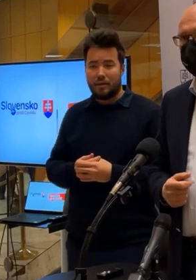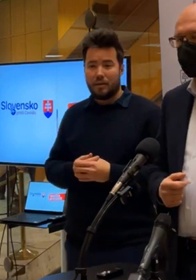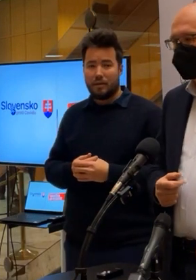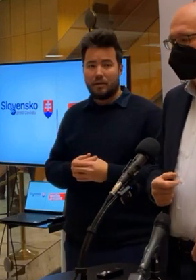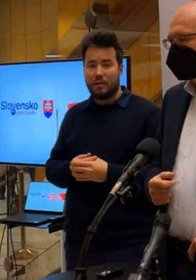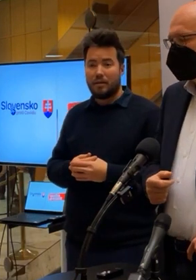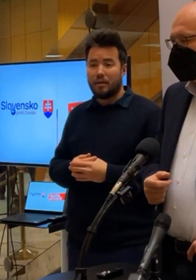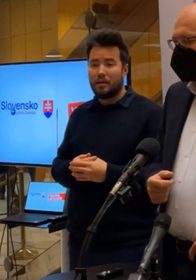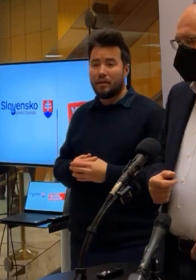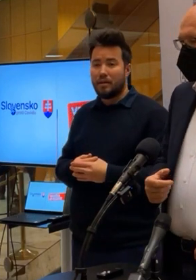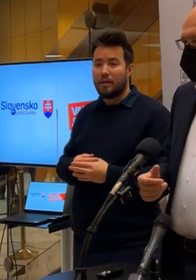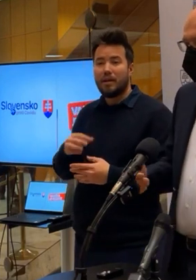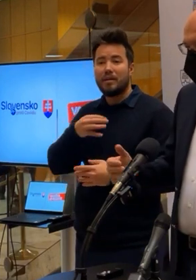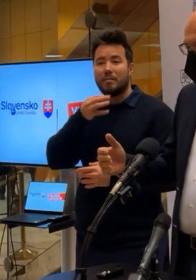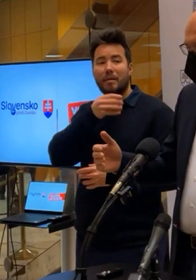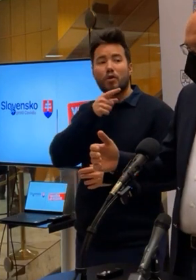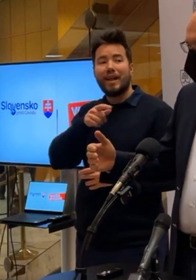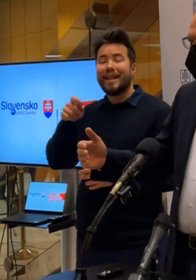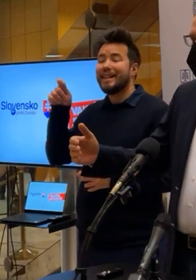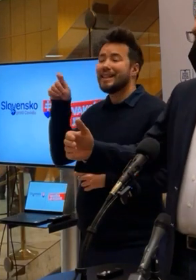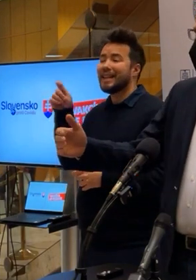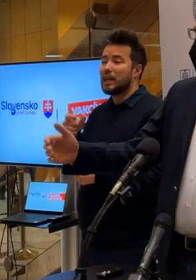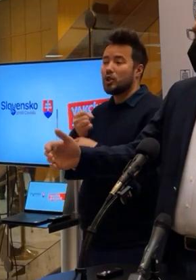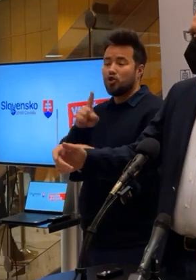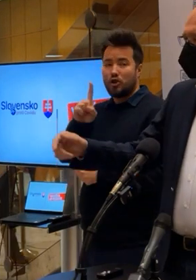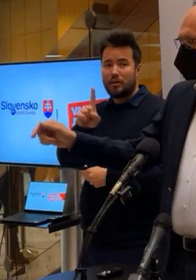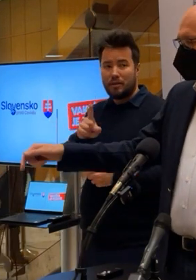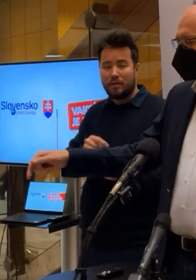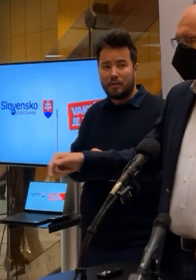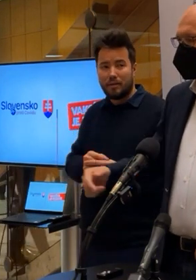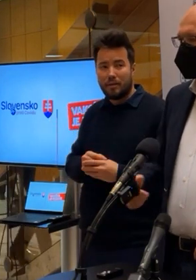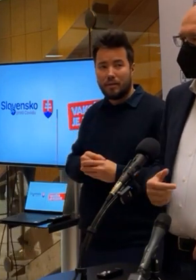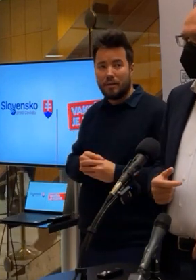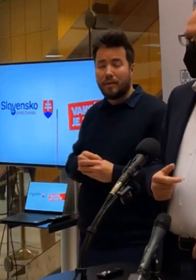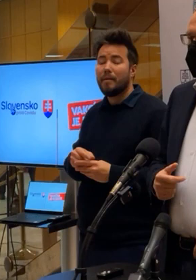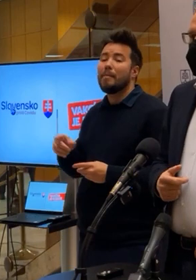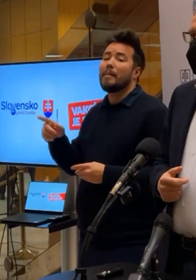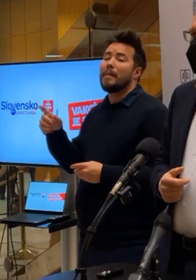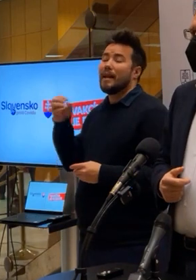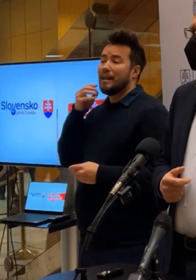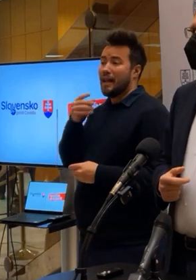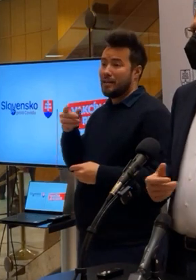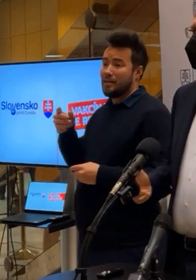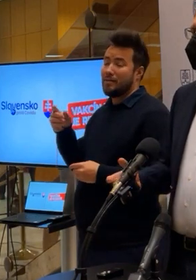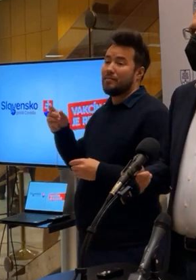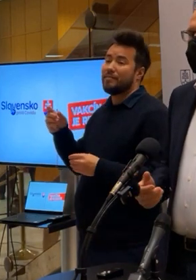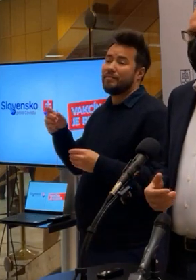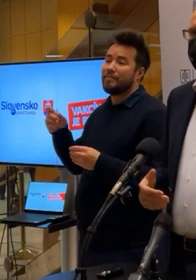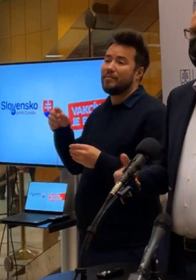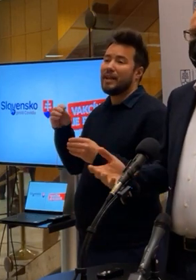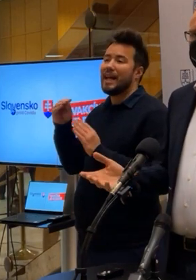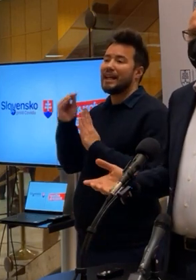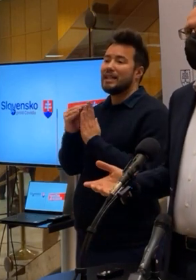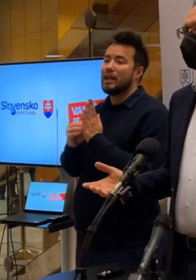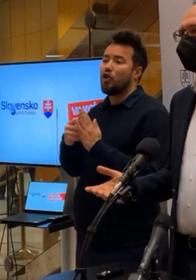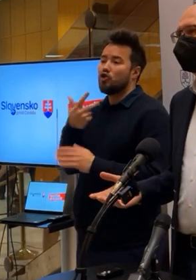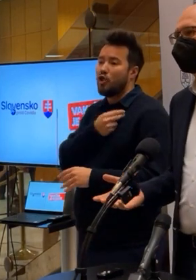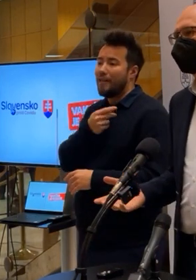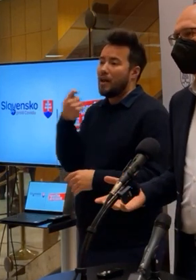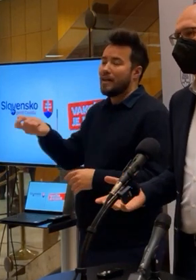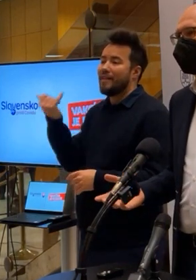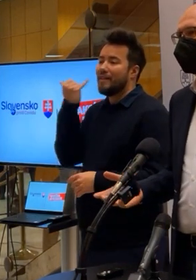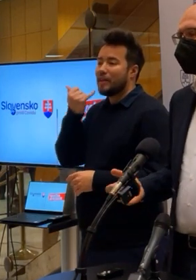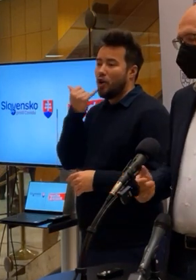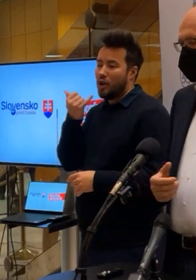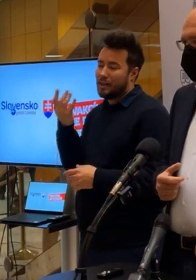je trestný čin. A keď sa toto stane, tak ešte bude aj v tom registri očkovaných, bude môcť používať výhody